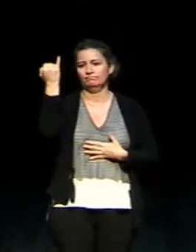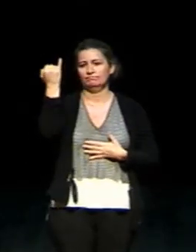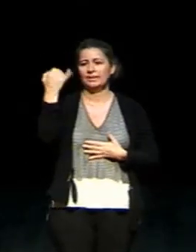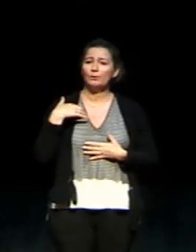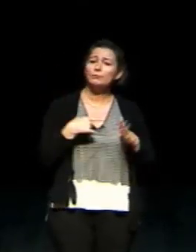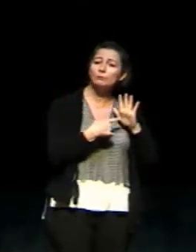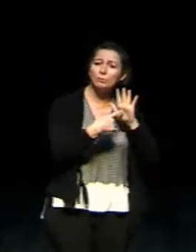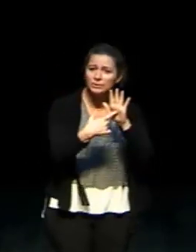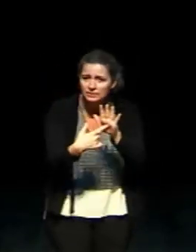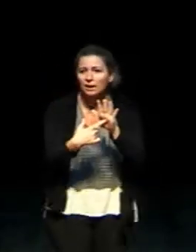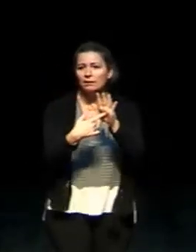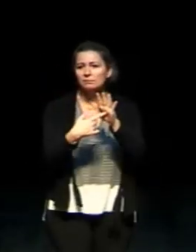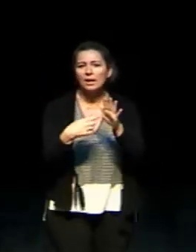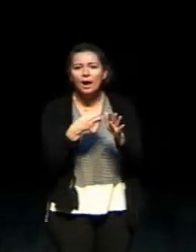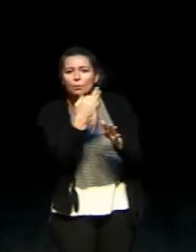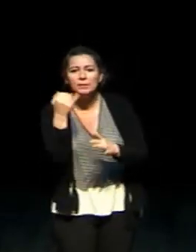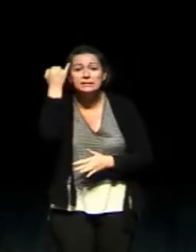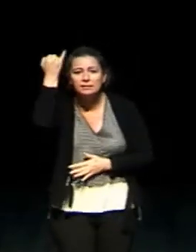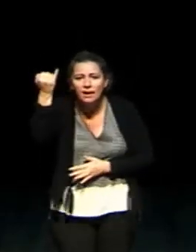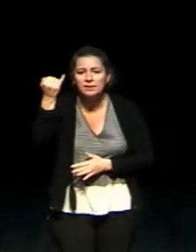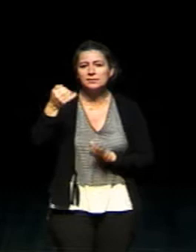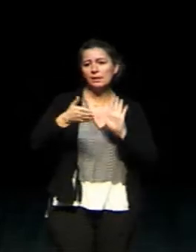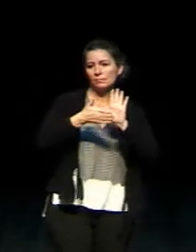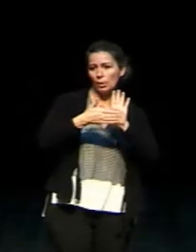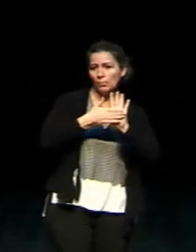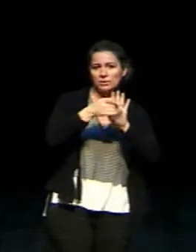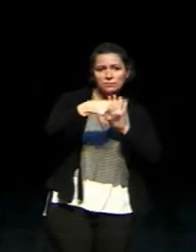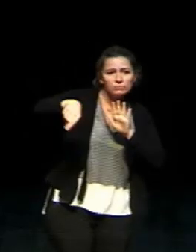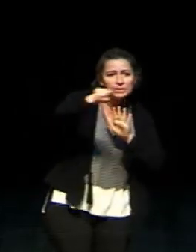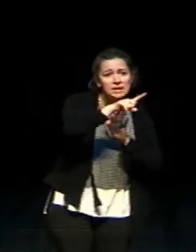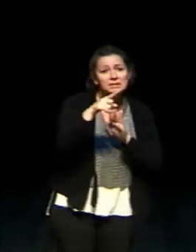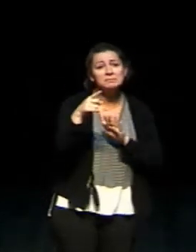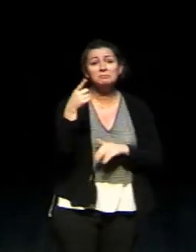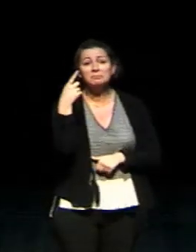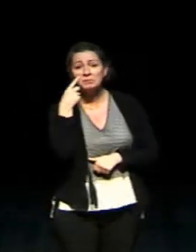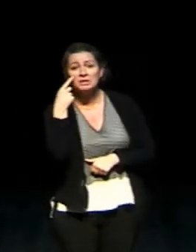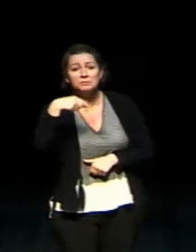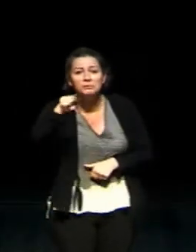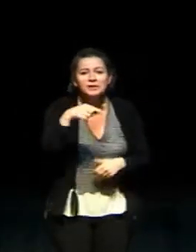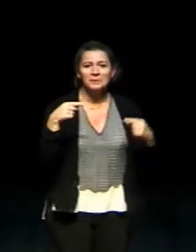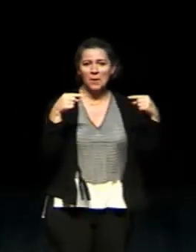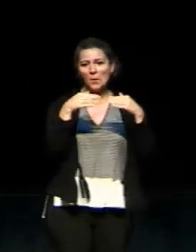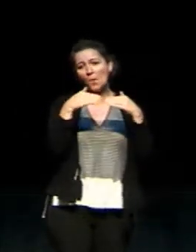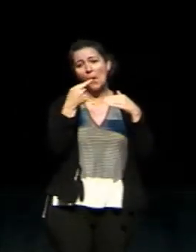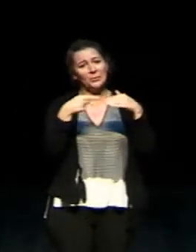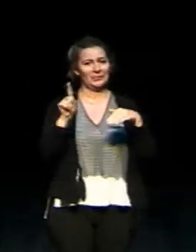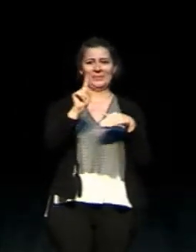E, para mim, de toda a minha trajetória, são questões importantíssimas para a relação ensino-aprendizagem de língua.